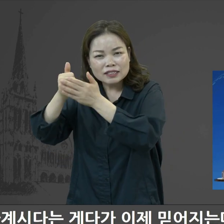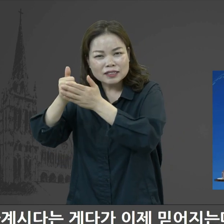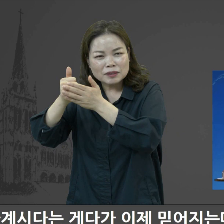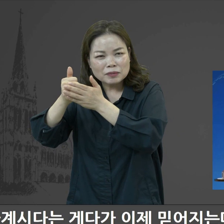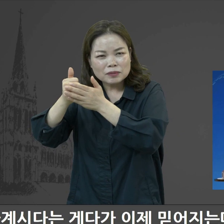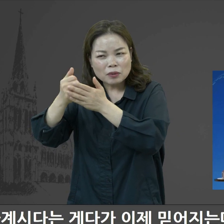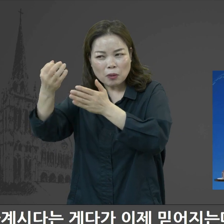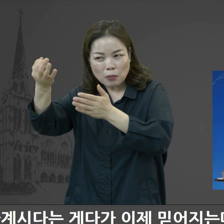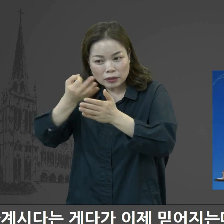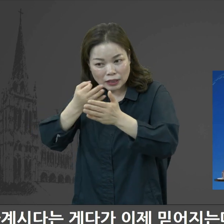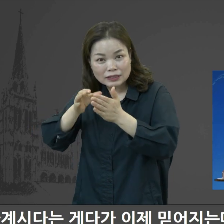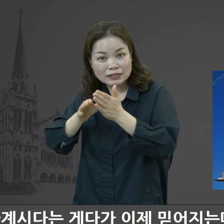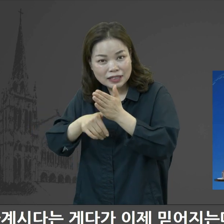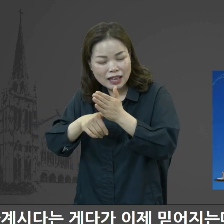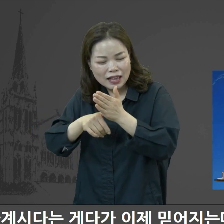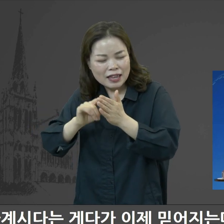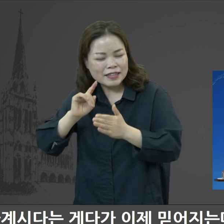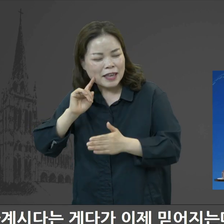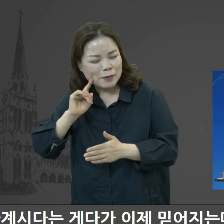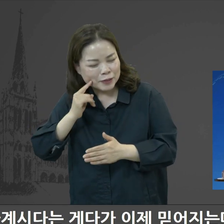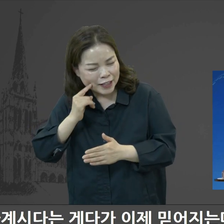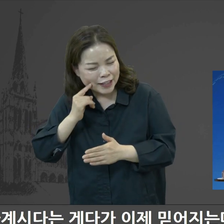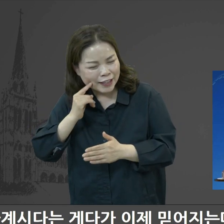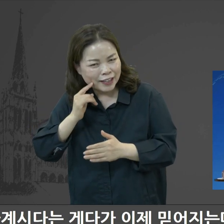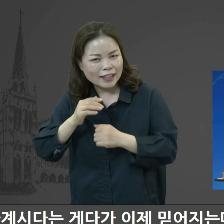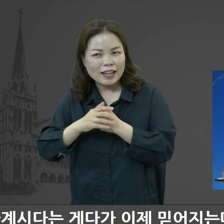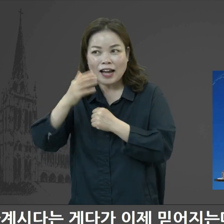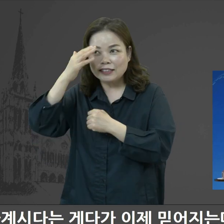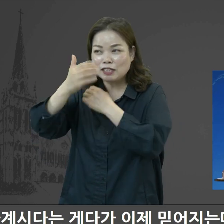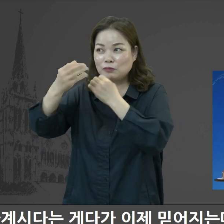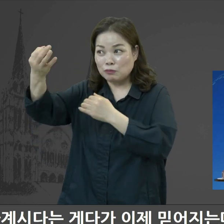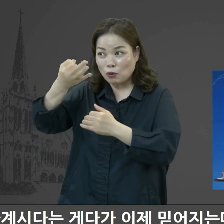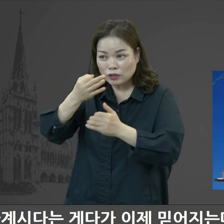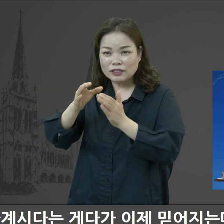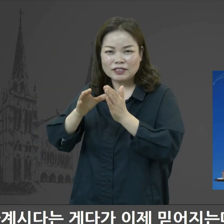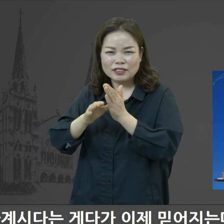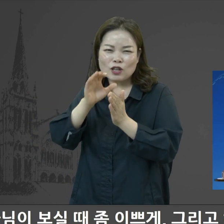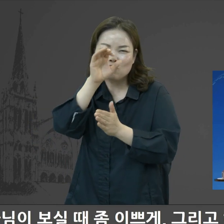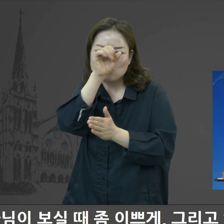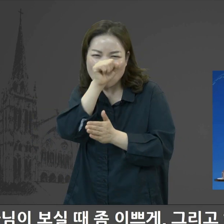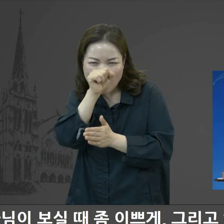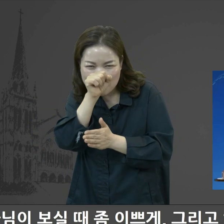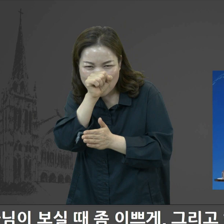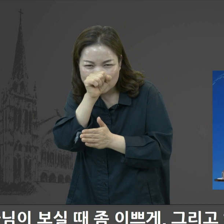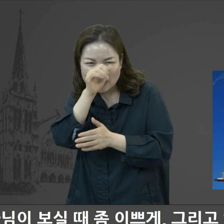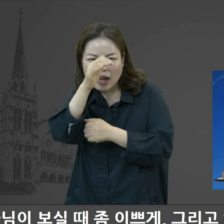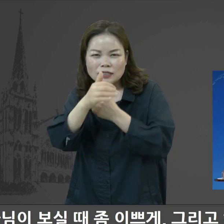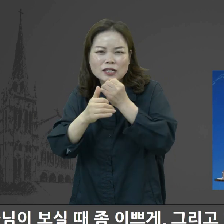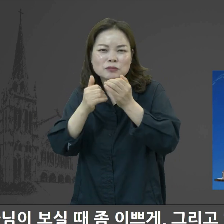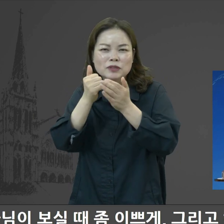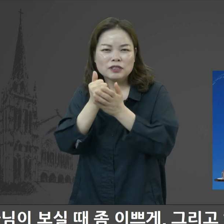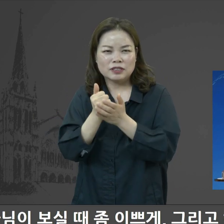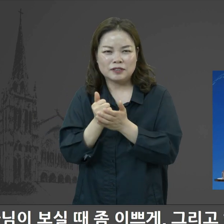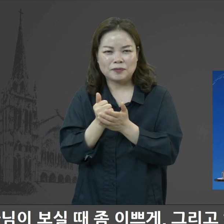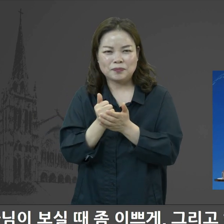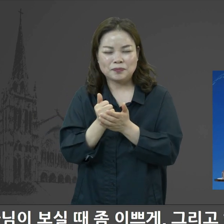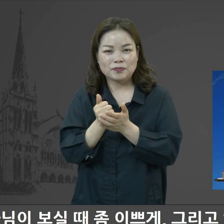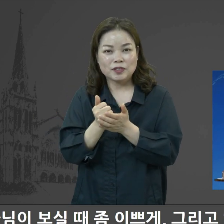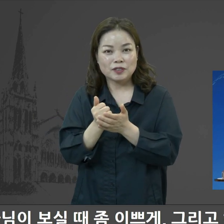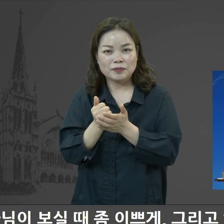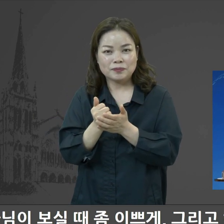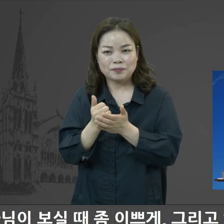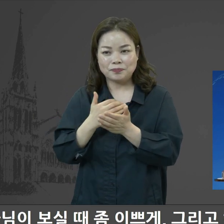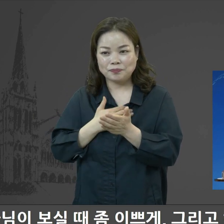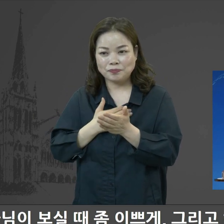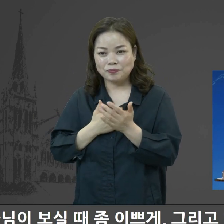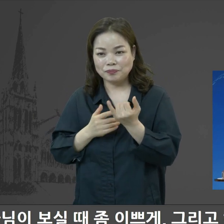이쁘게, 하나님이 보실 때 좀 이쁘게, 그리고 하나님이 보실 때 좀 좋아할 만하게, 그리고 하나님이 정말